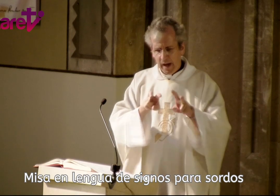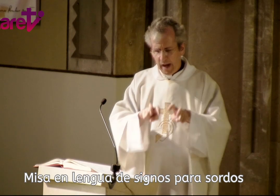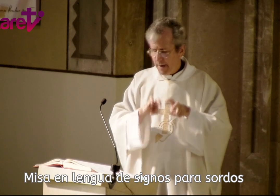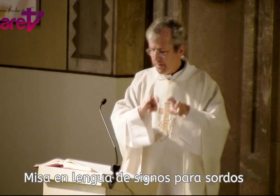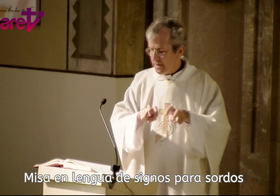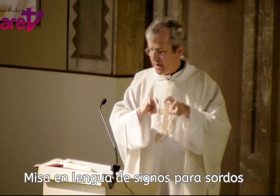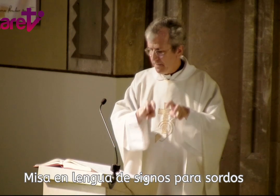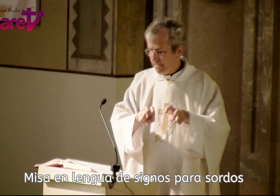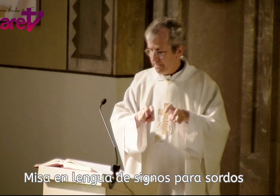a mi viña.